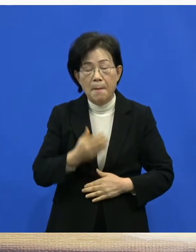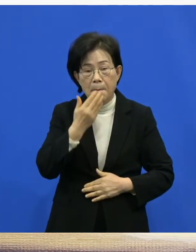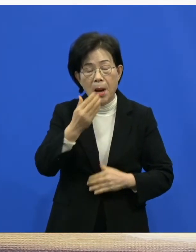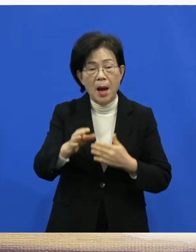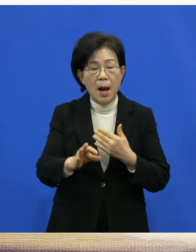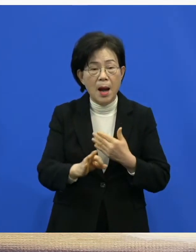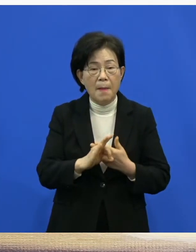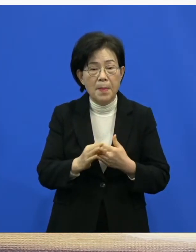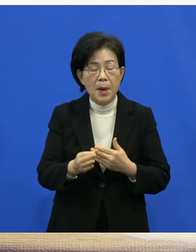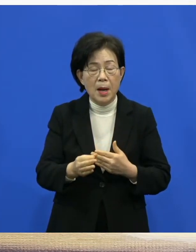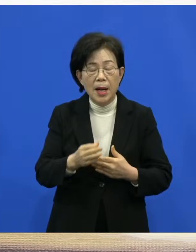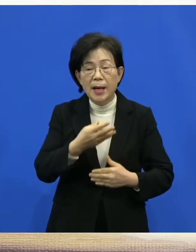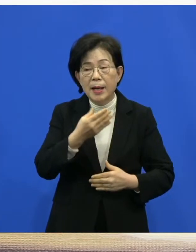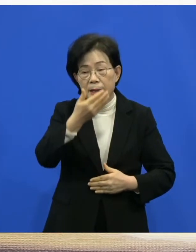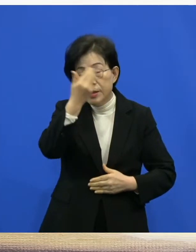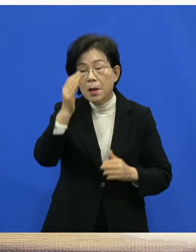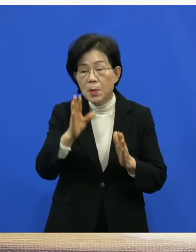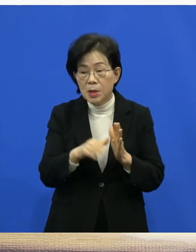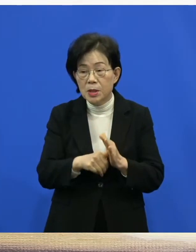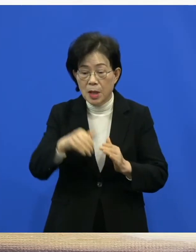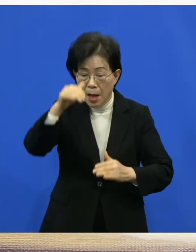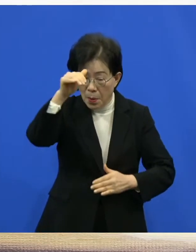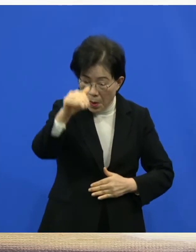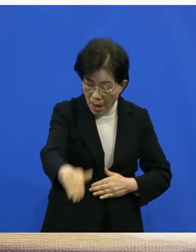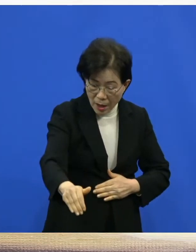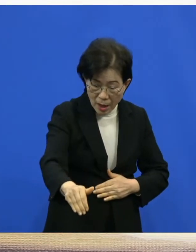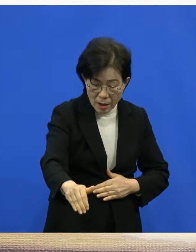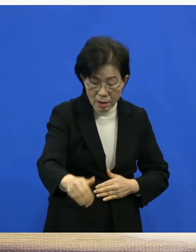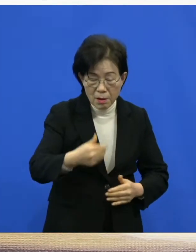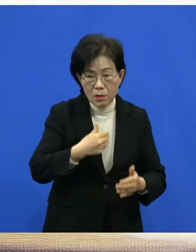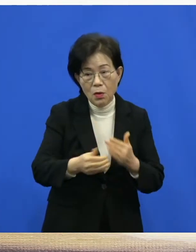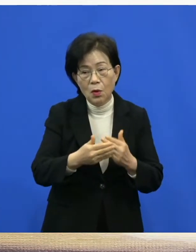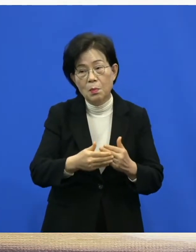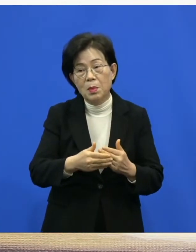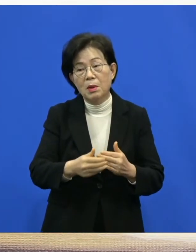가능하면 일찍이 내려가는 경험을 하는 것은 매우 좋습니다.